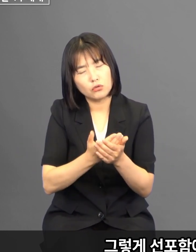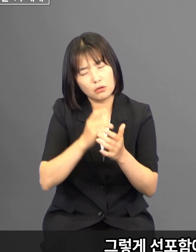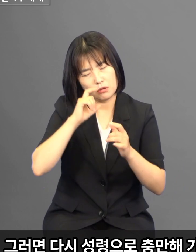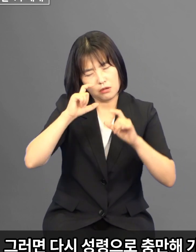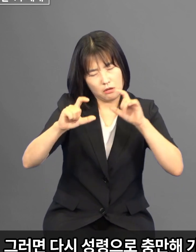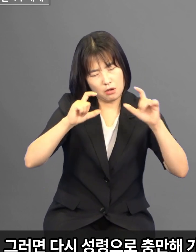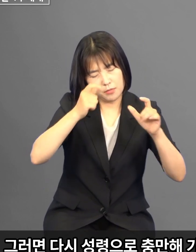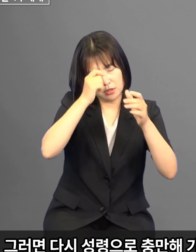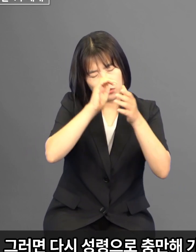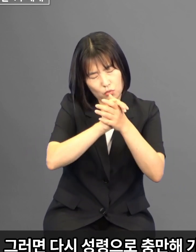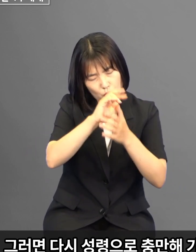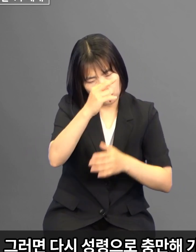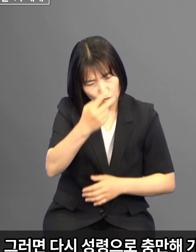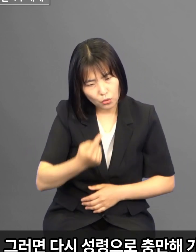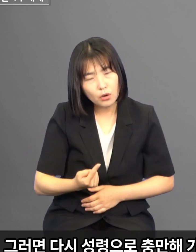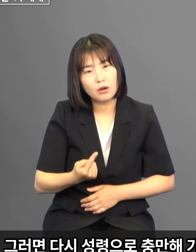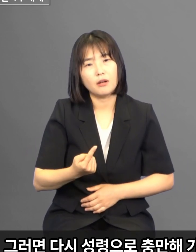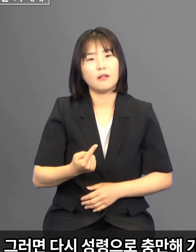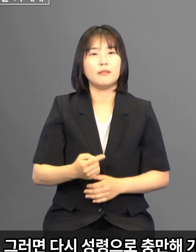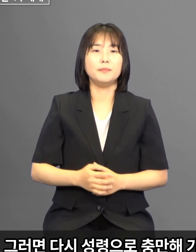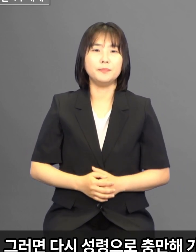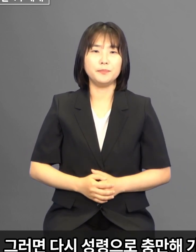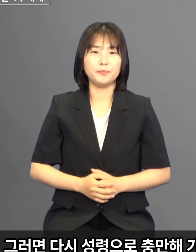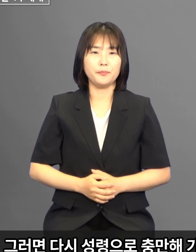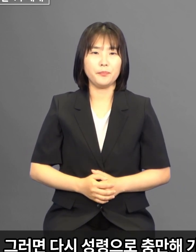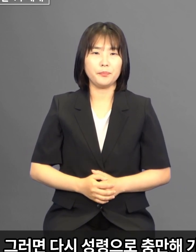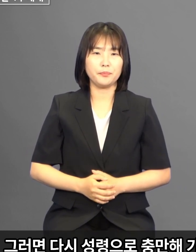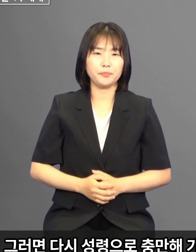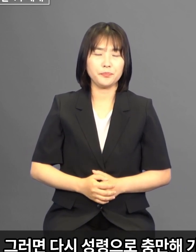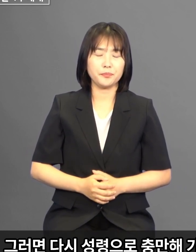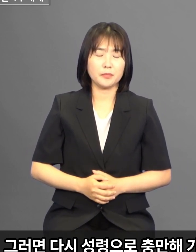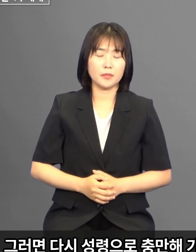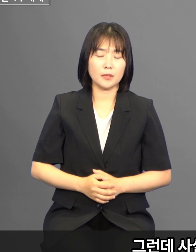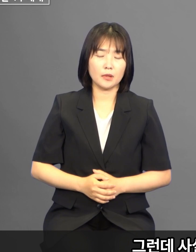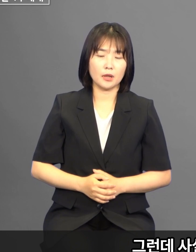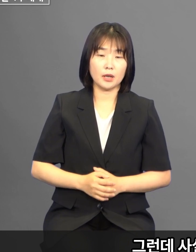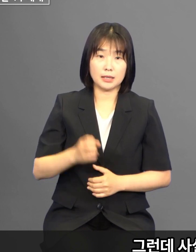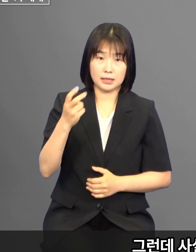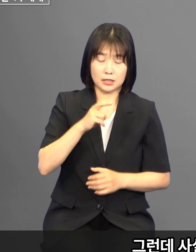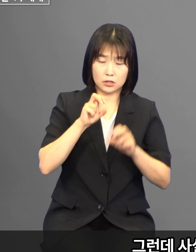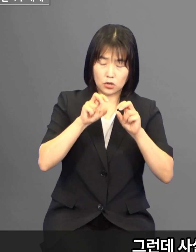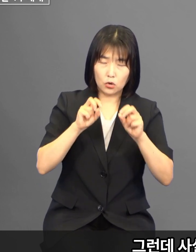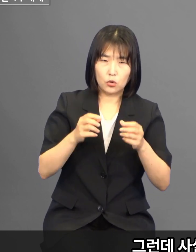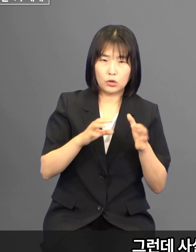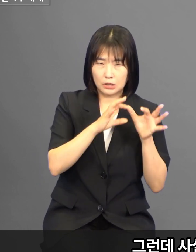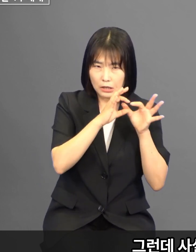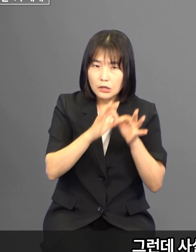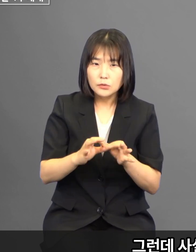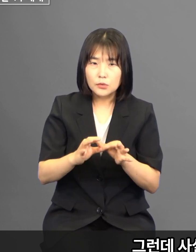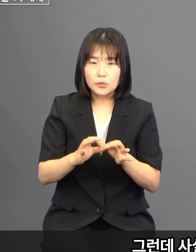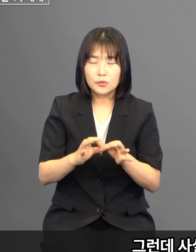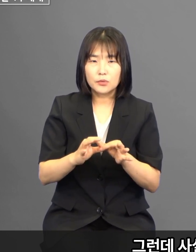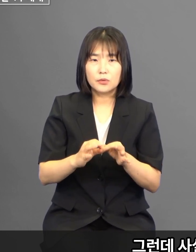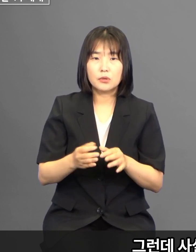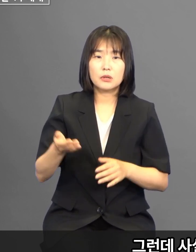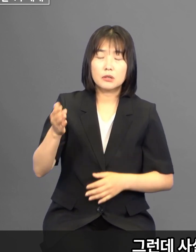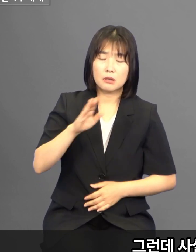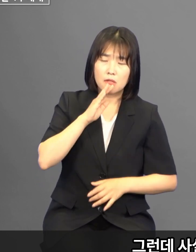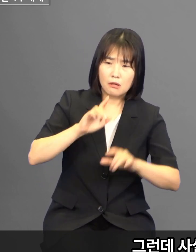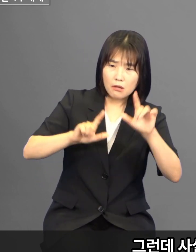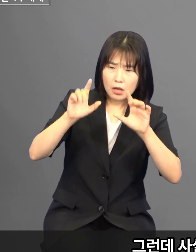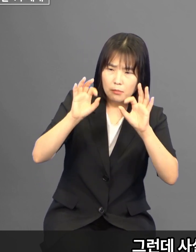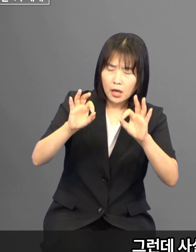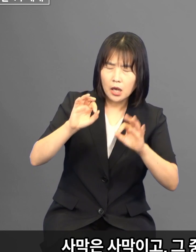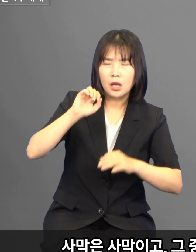기도하고 돌아오는, 그러면 다시 성령으로 충만해가지고 다시 선교사를 감당을 하게 됩니다. 자, 그런데 사실 현실은 너무